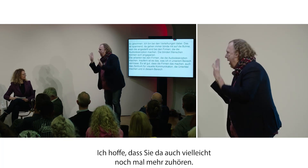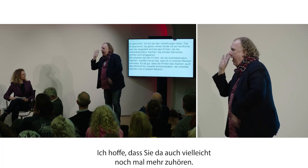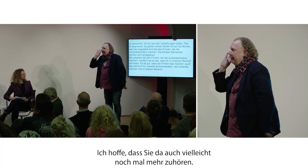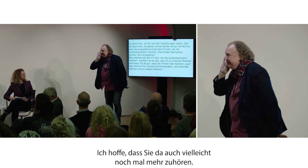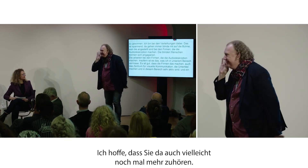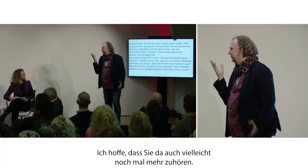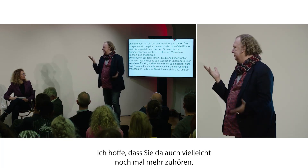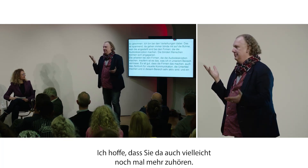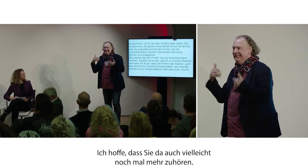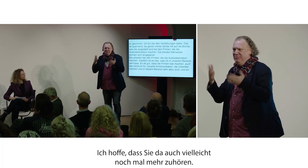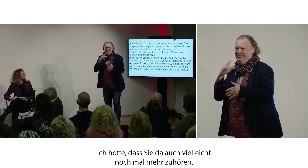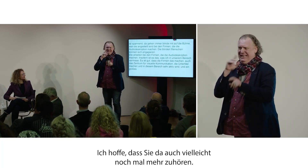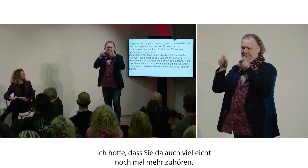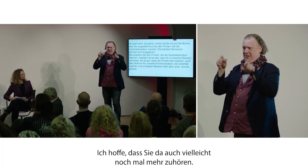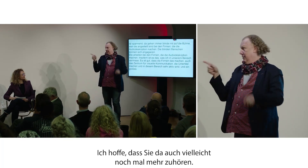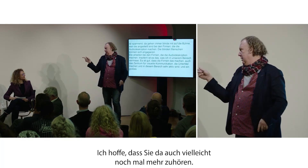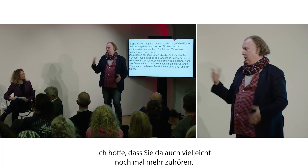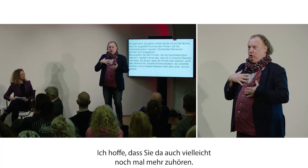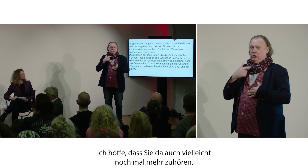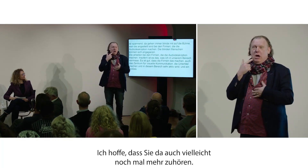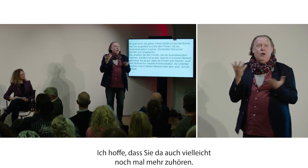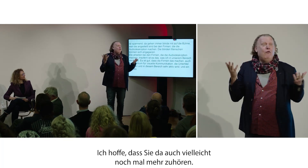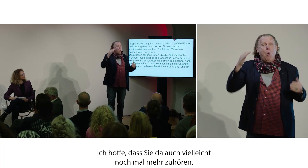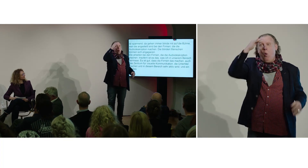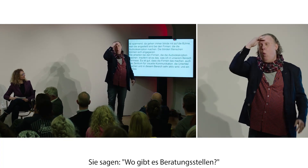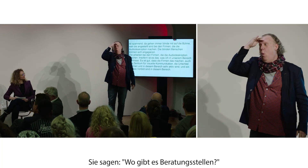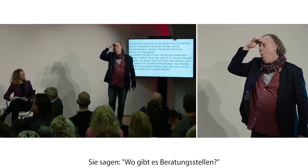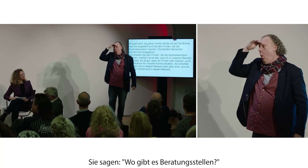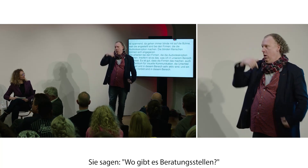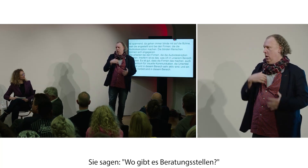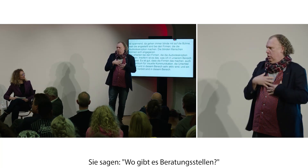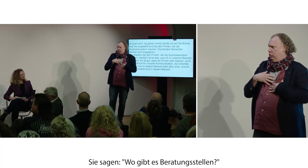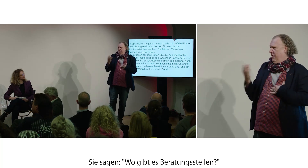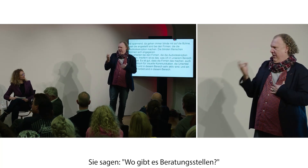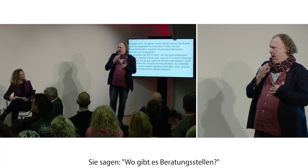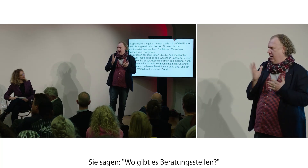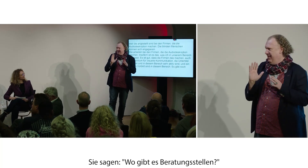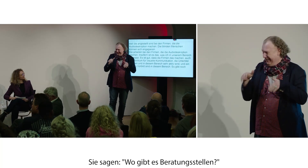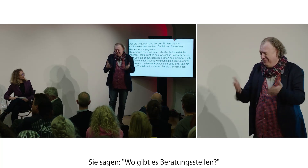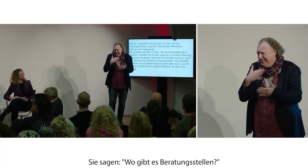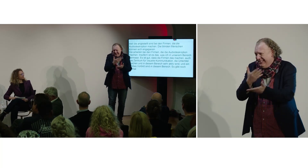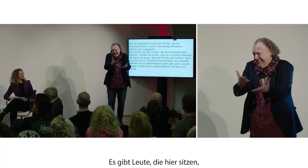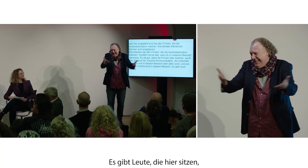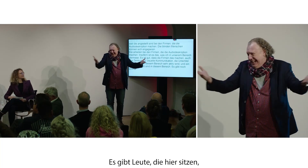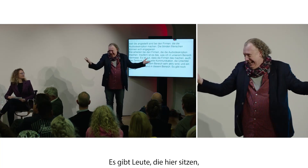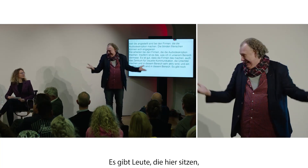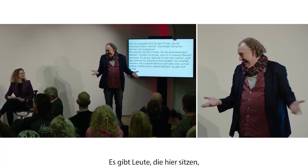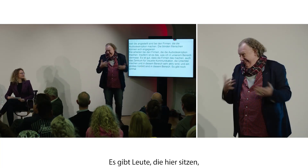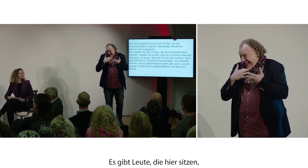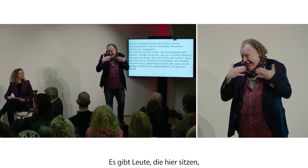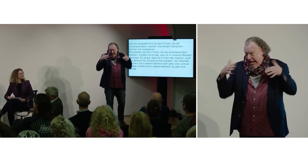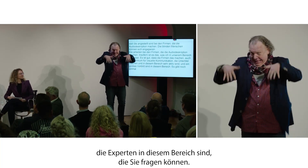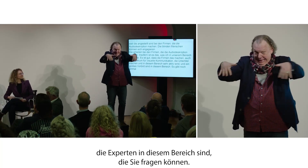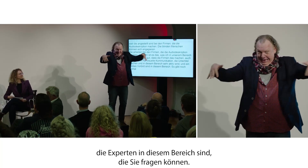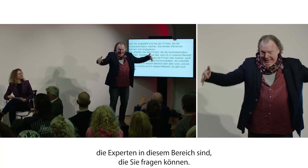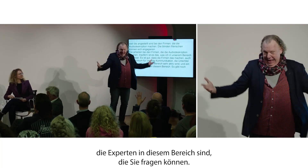Also ich hoffe, dass Sie da auch vielleicht, es gibt noch mal mehr zuhören, Sie sagen, wo gibt es Beratungsstellen, wo gibt es, also es gibt Leute, die